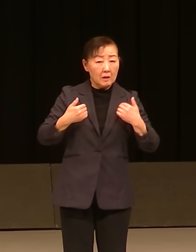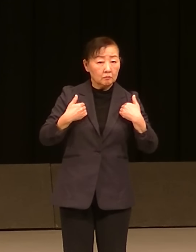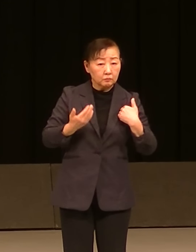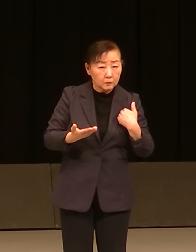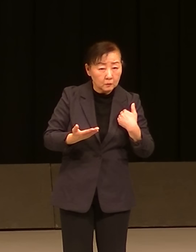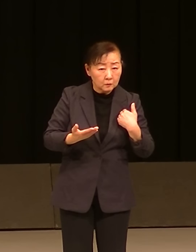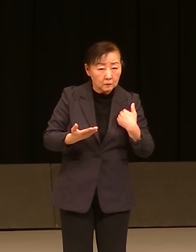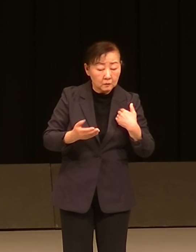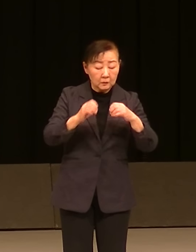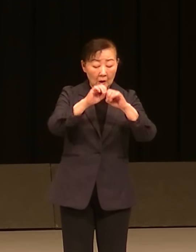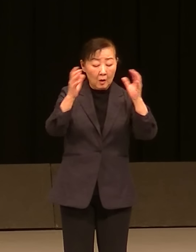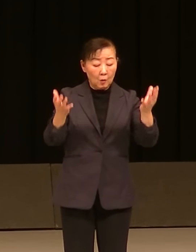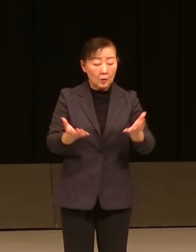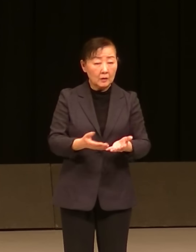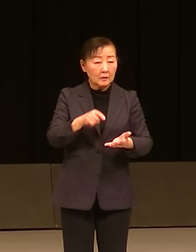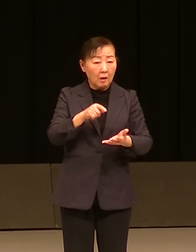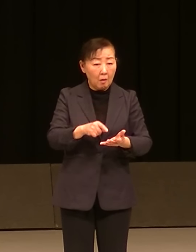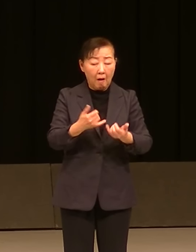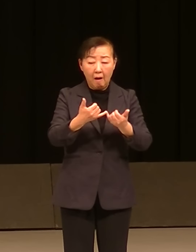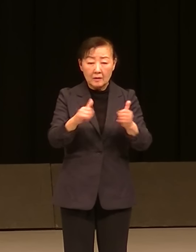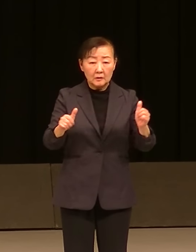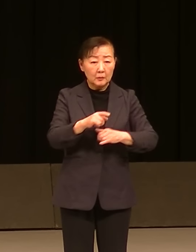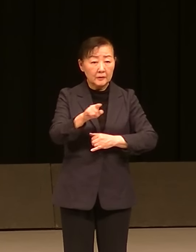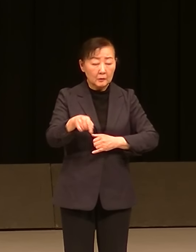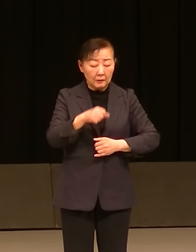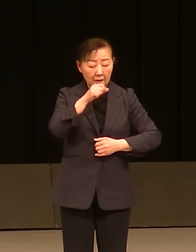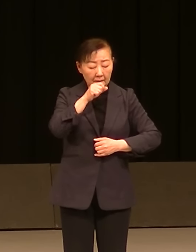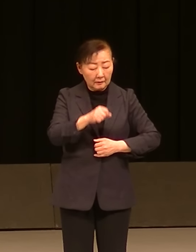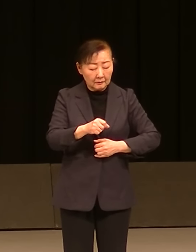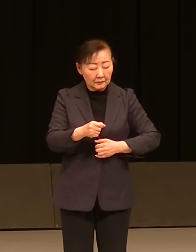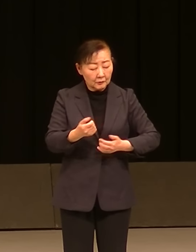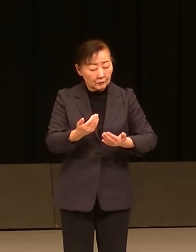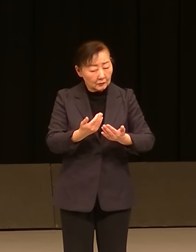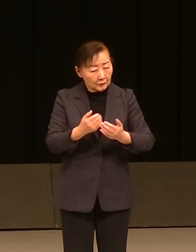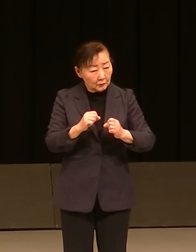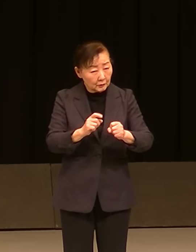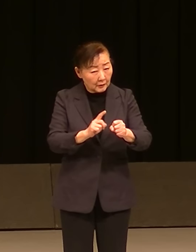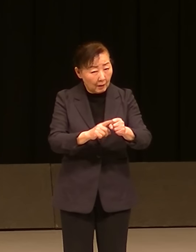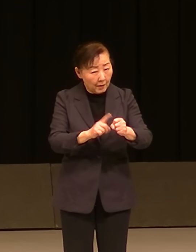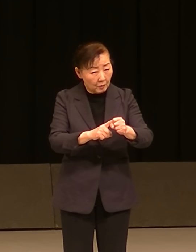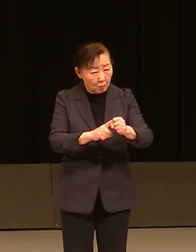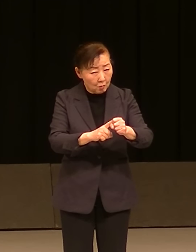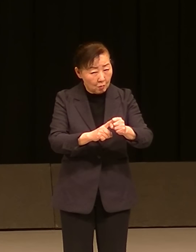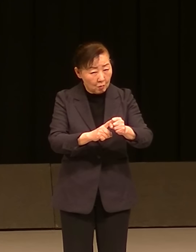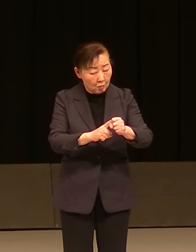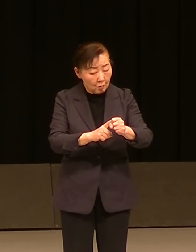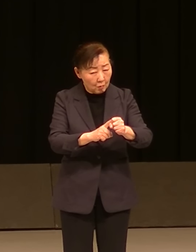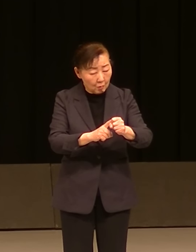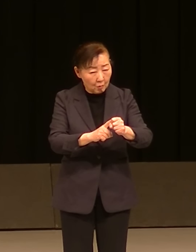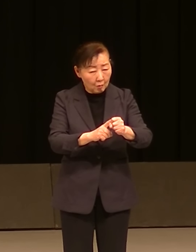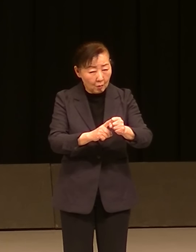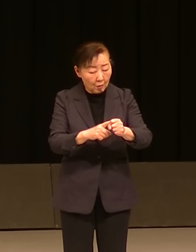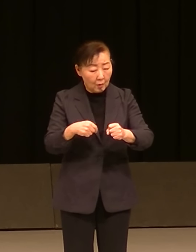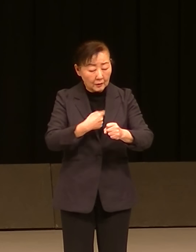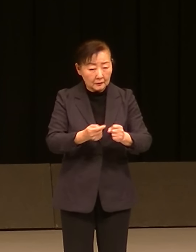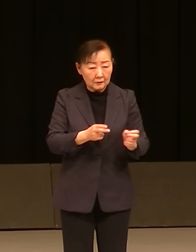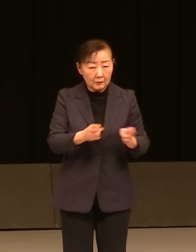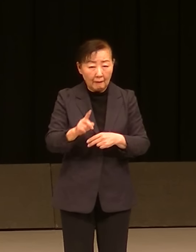グローバル時代を、人類にとって良きものにするために、持つ必要のある心構え